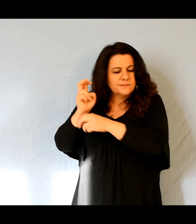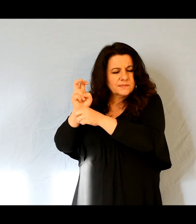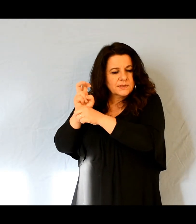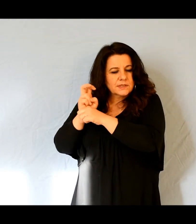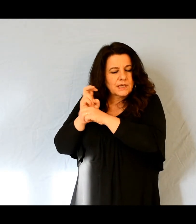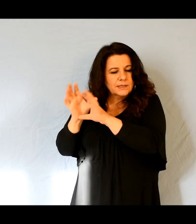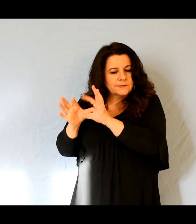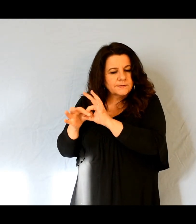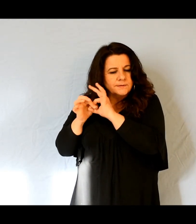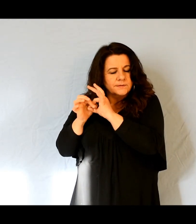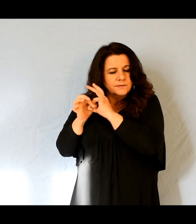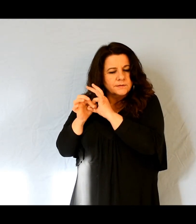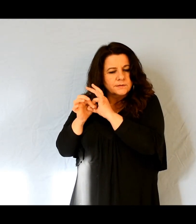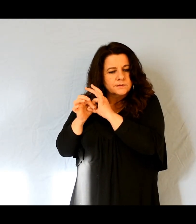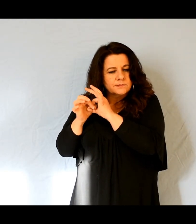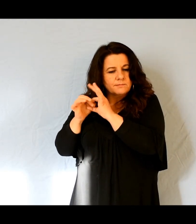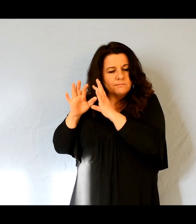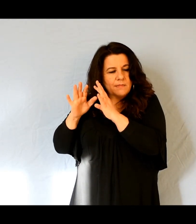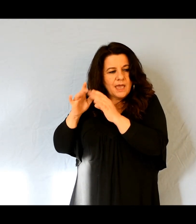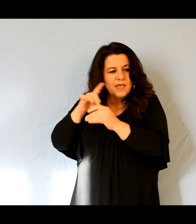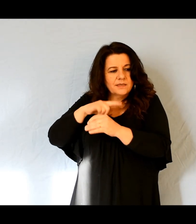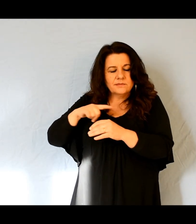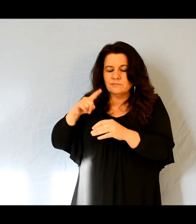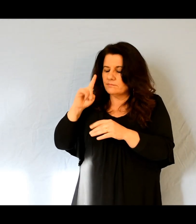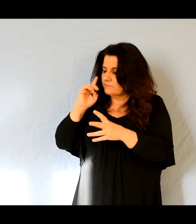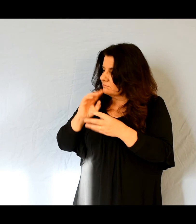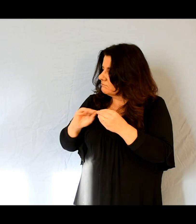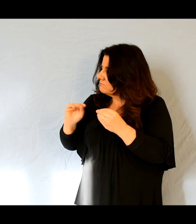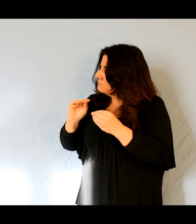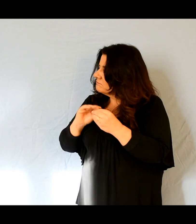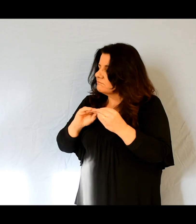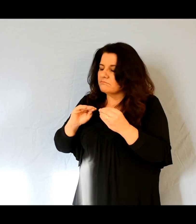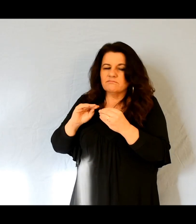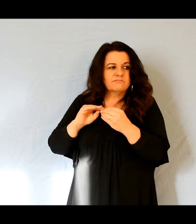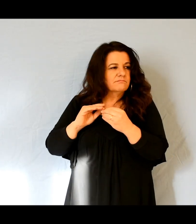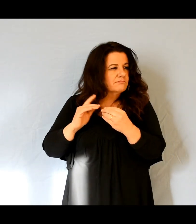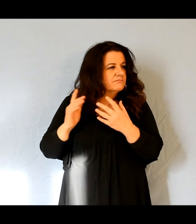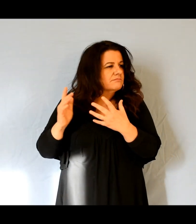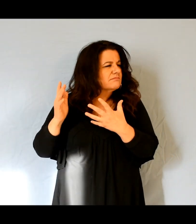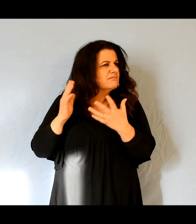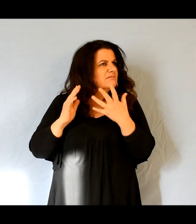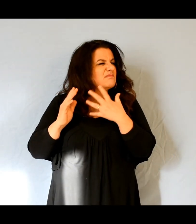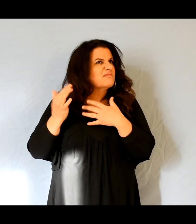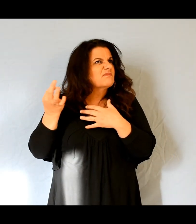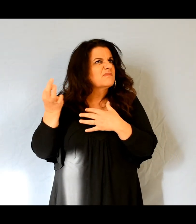tout en se demandant entre eux ce que voulait dire ressuscité d'entre les morts.